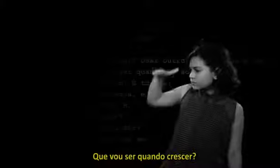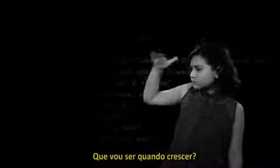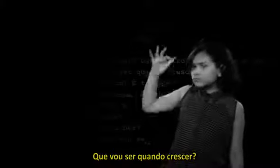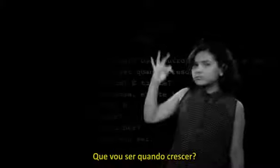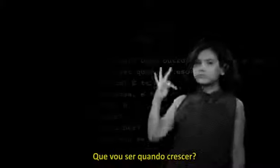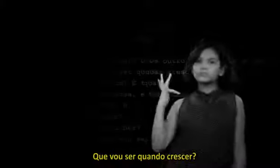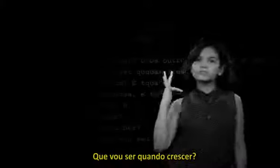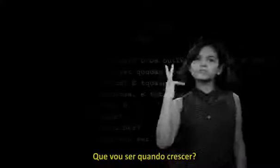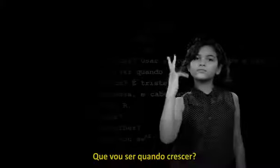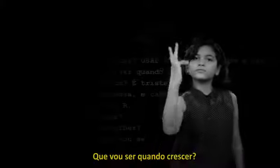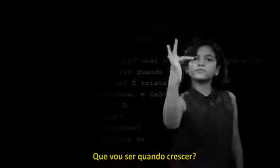vou ser quando crescer?